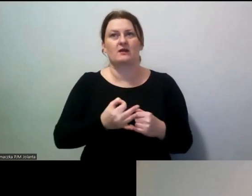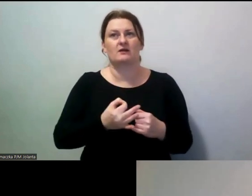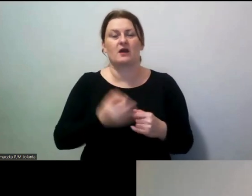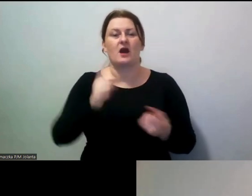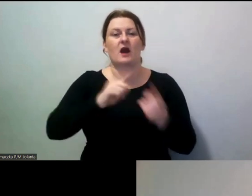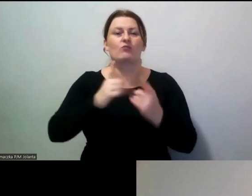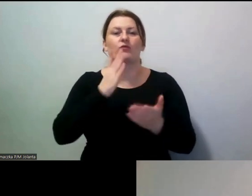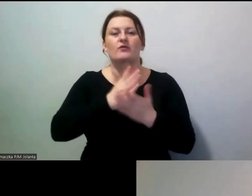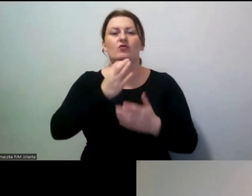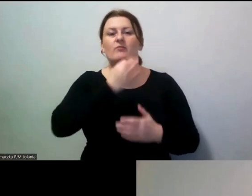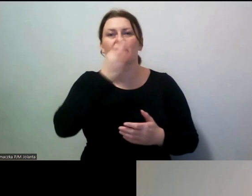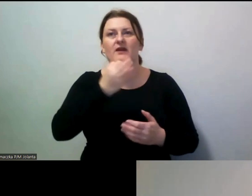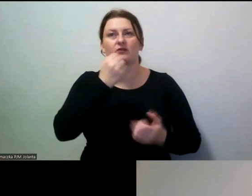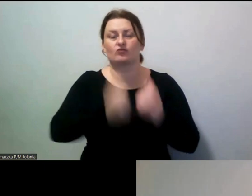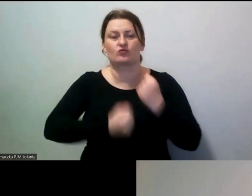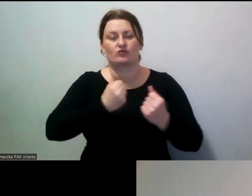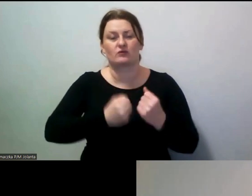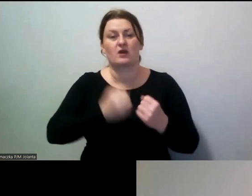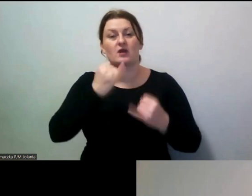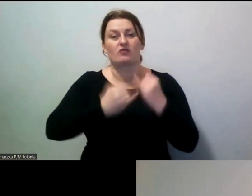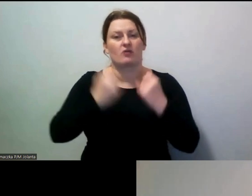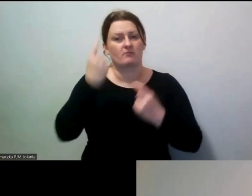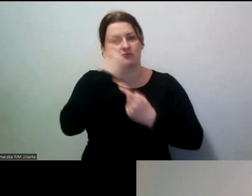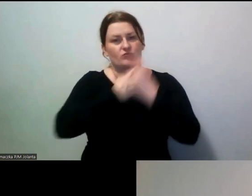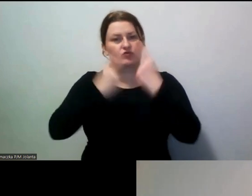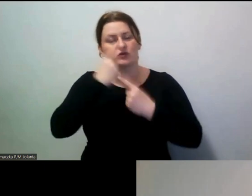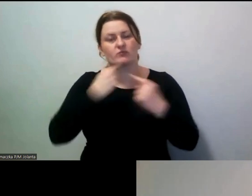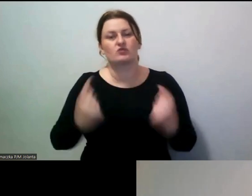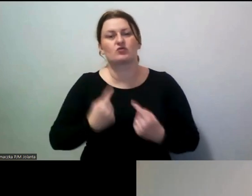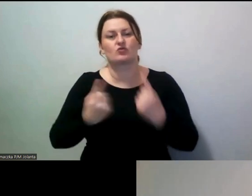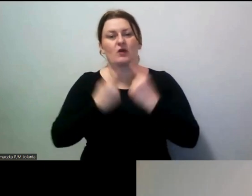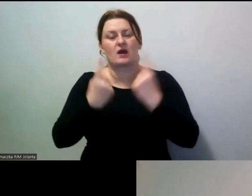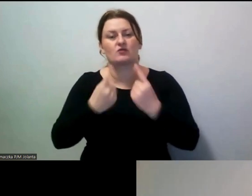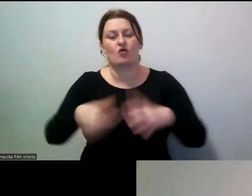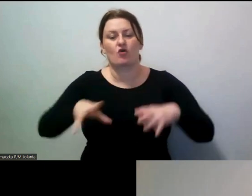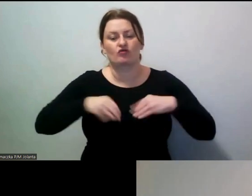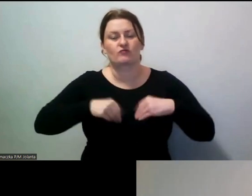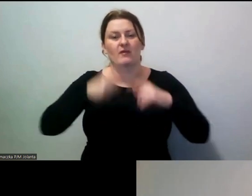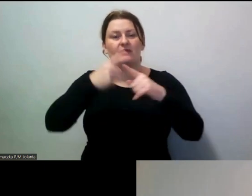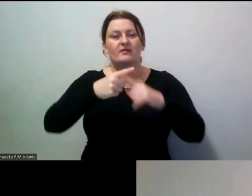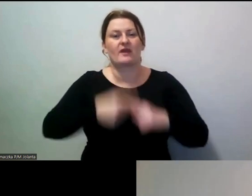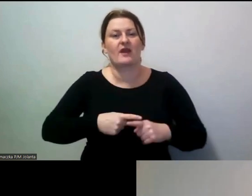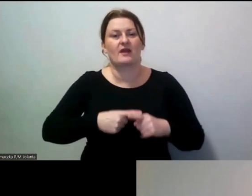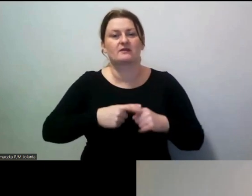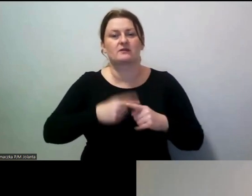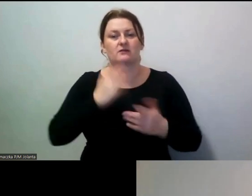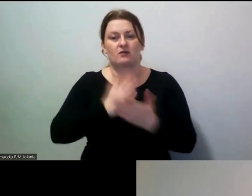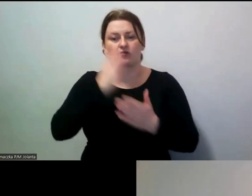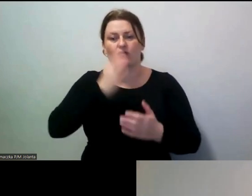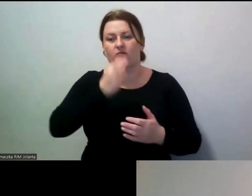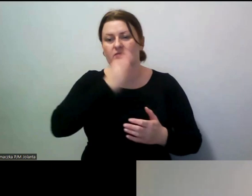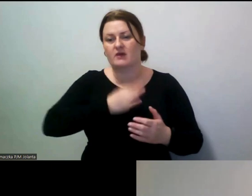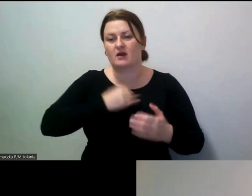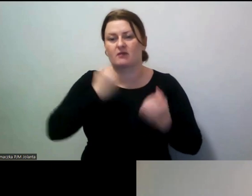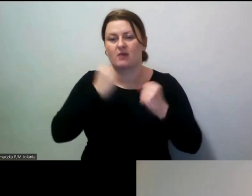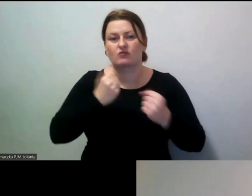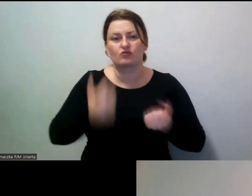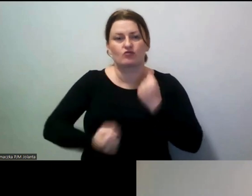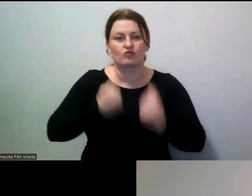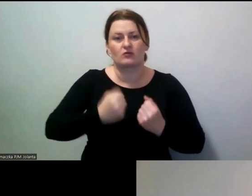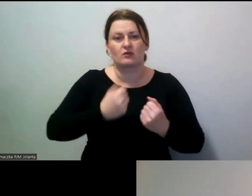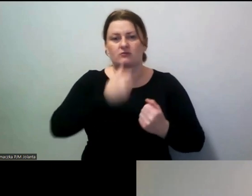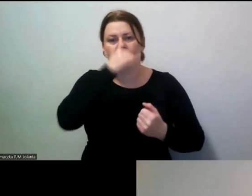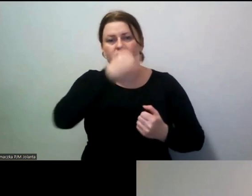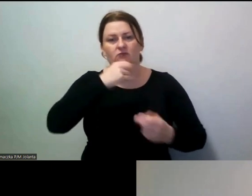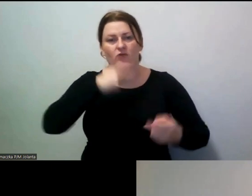trudne, no bo jeśli pomyślimy sobie o takiej sytuacji, że dostajemy test, w którym są tylko pytania bardzo trudne, na które nie potrafimy odpowiedzieć, no to